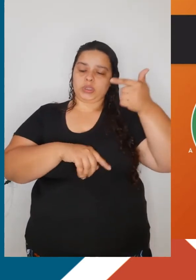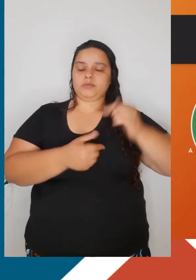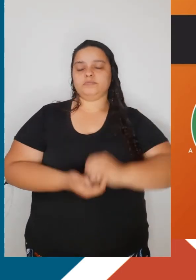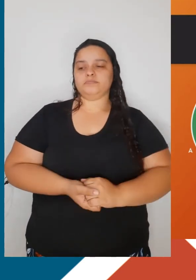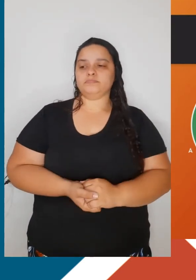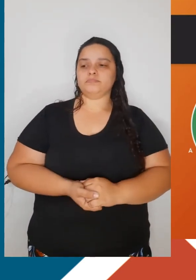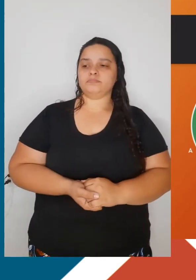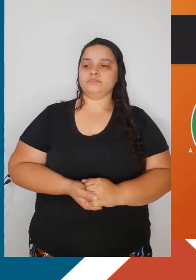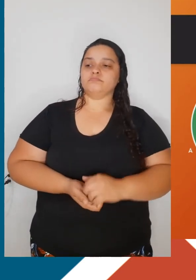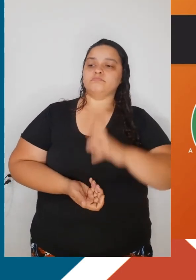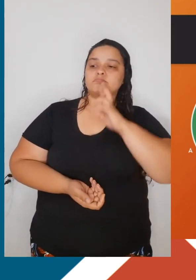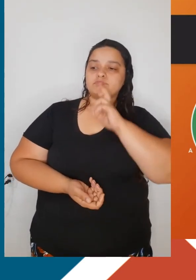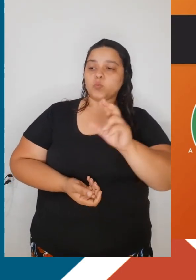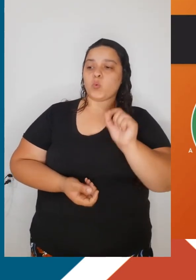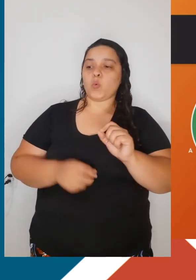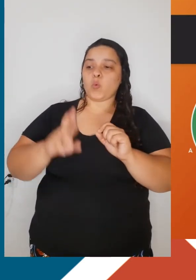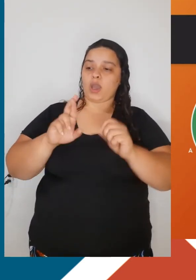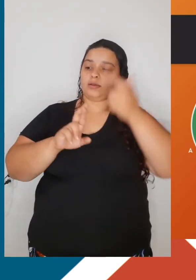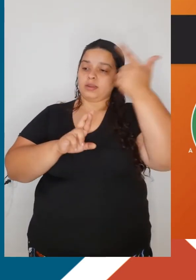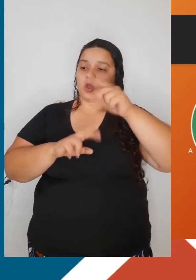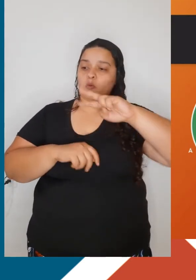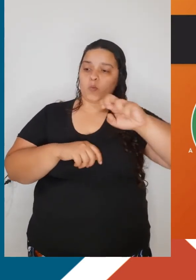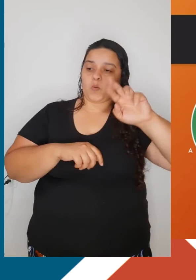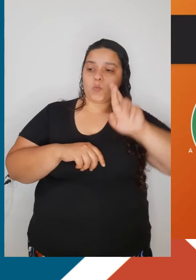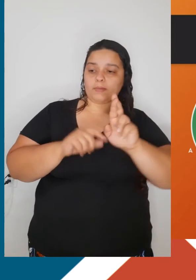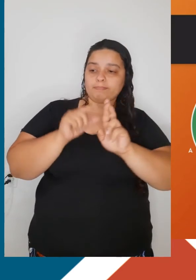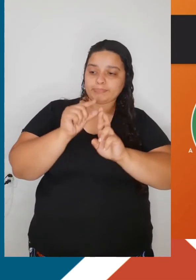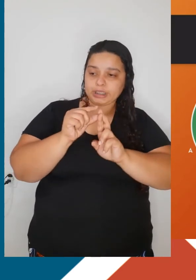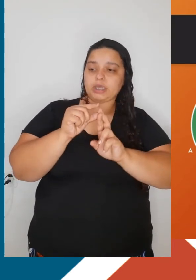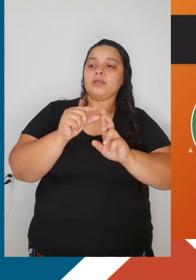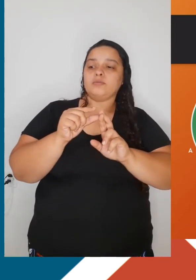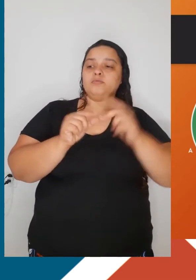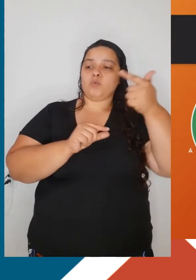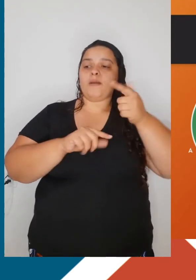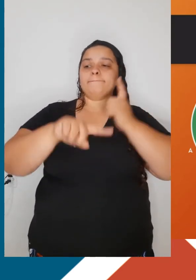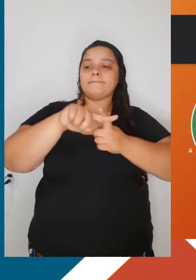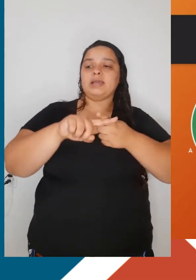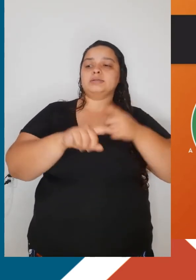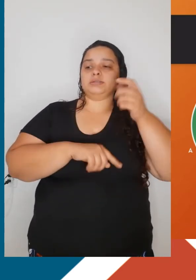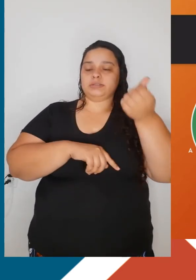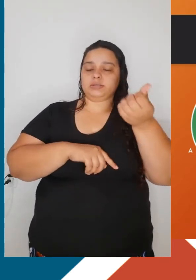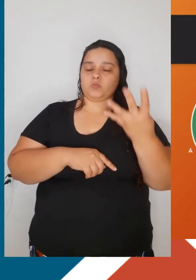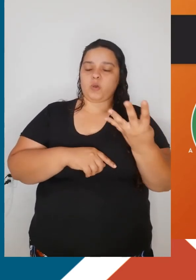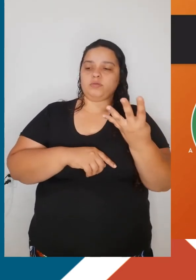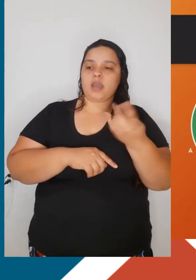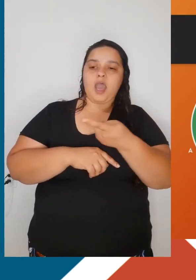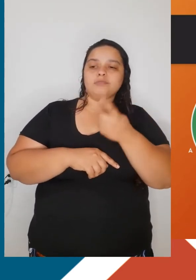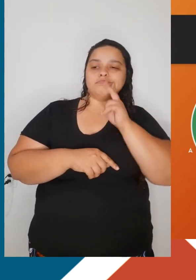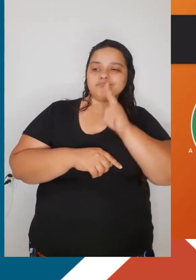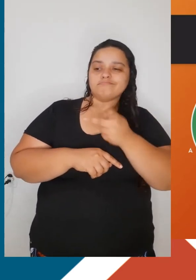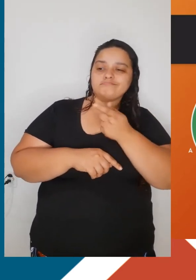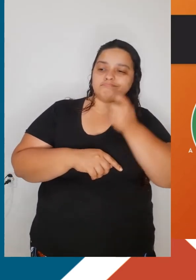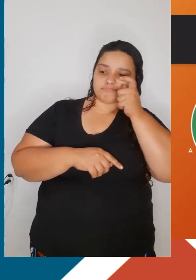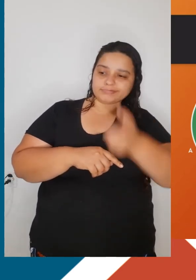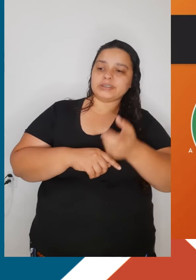quadrado. Teremos que r ao quadrado é igual a r ao quadrado mais 64. Observem que, dessa